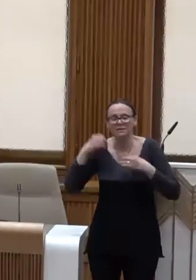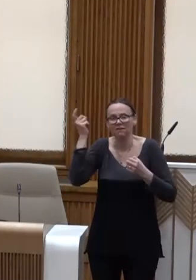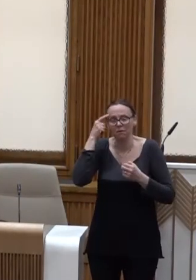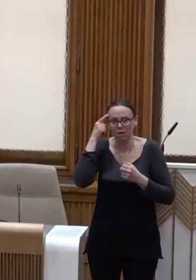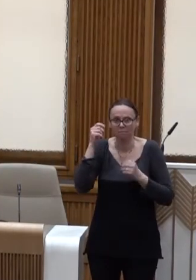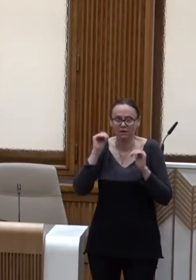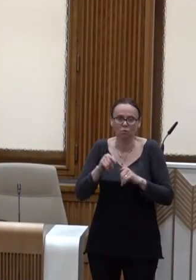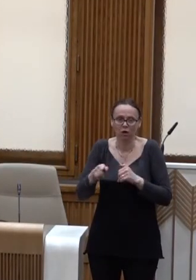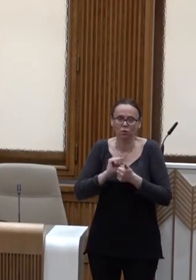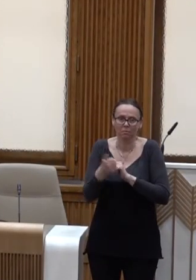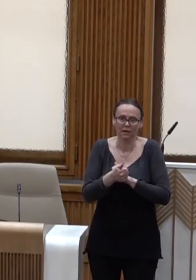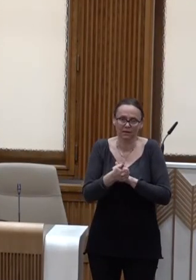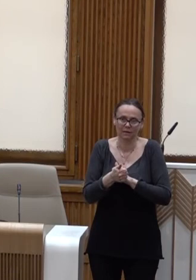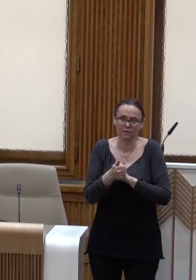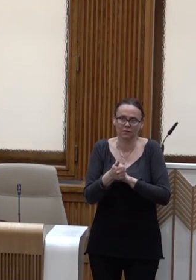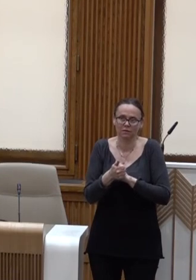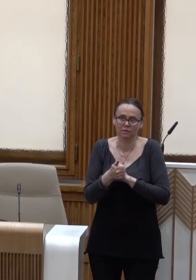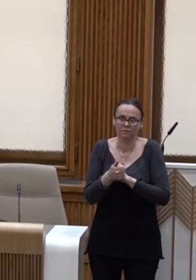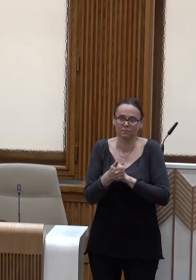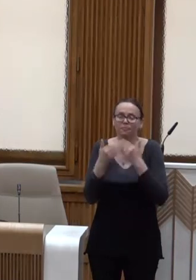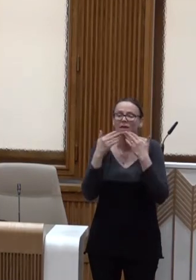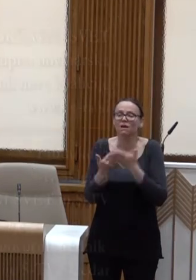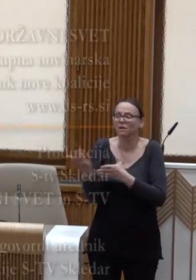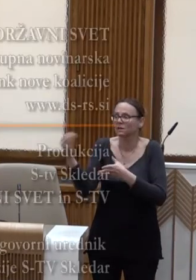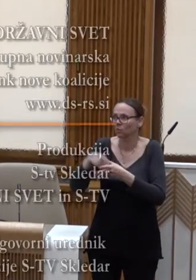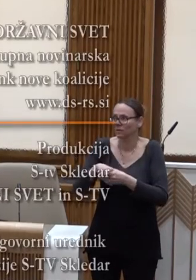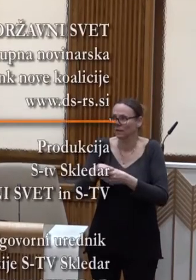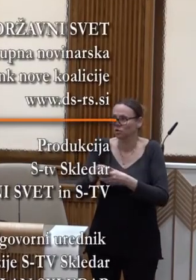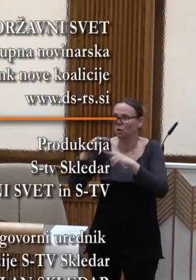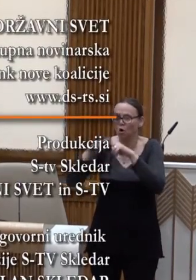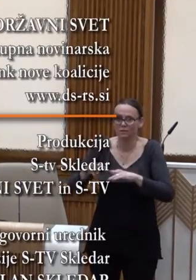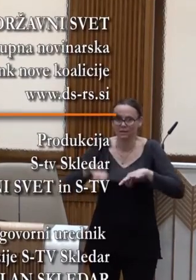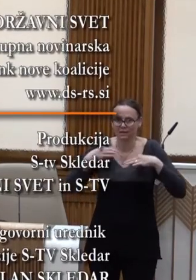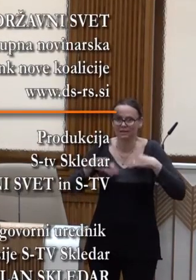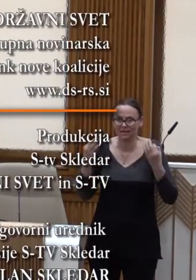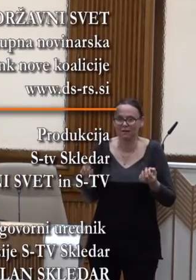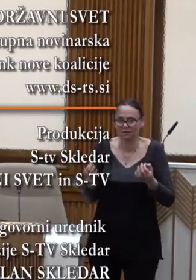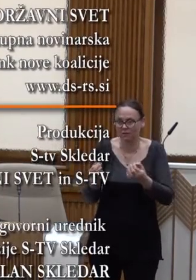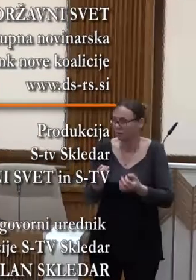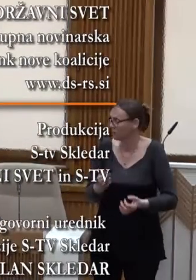vse to prehiteti. Hvala za udeležbo, ostanite zdravi.